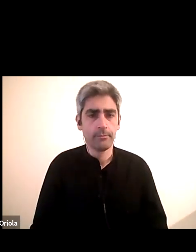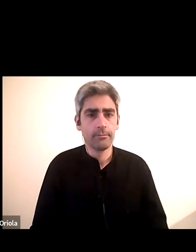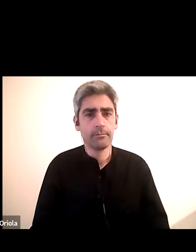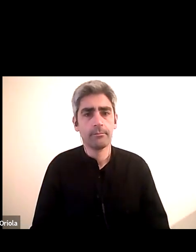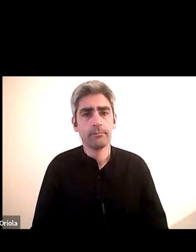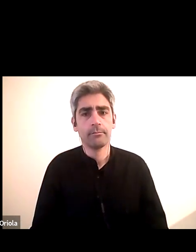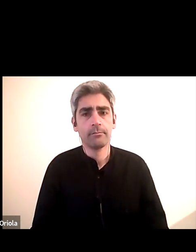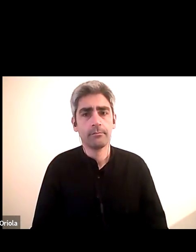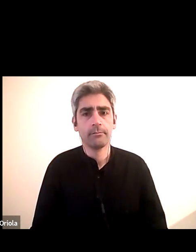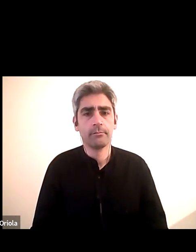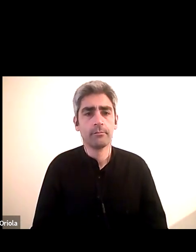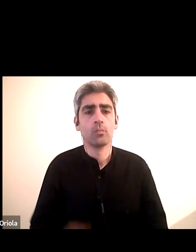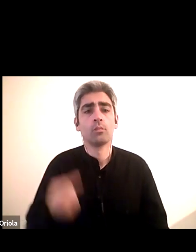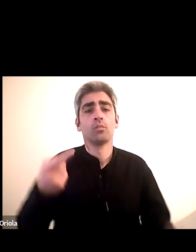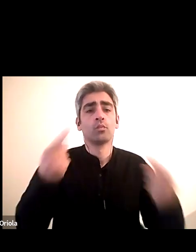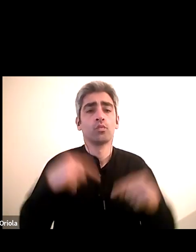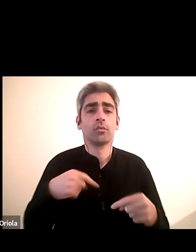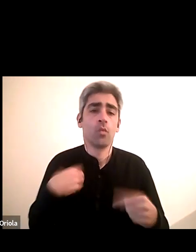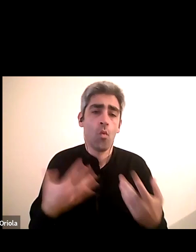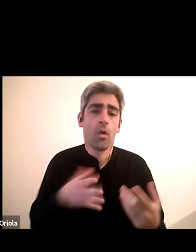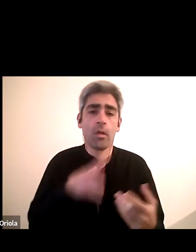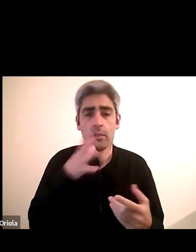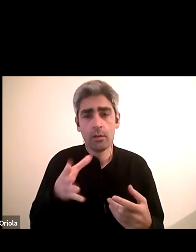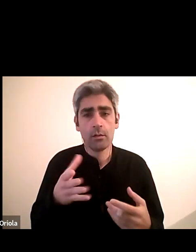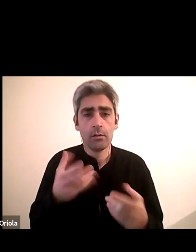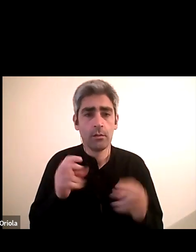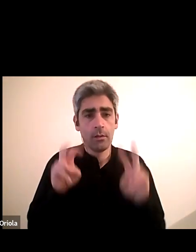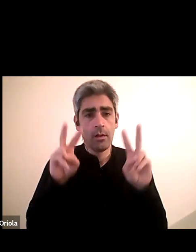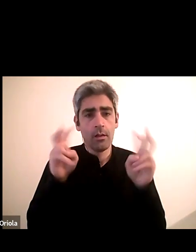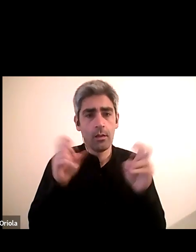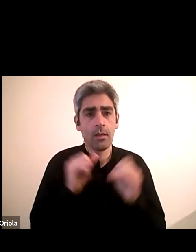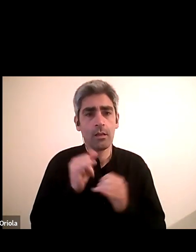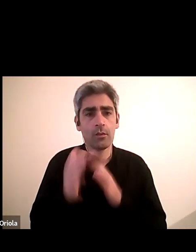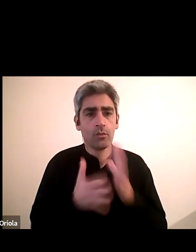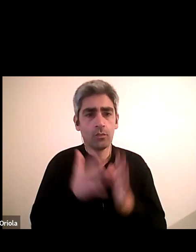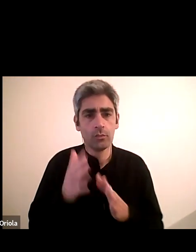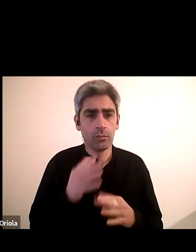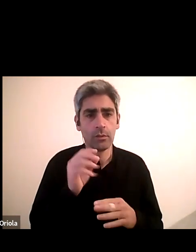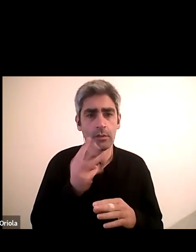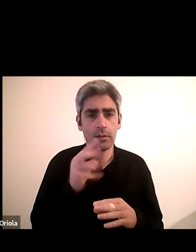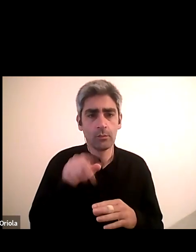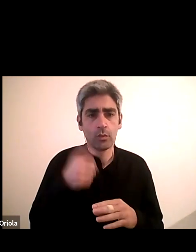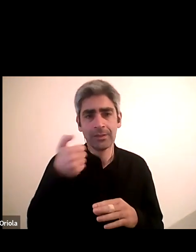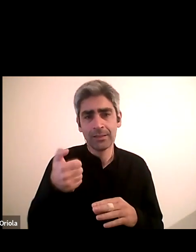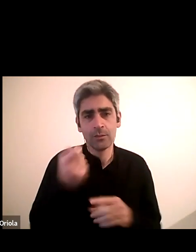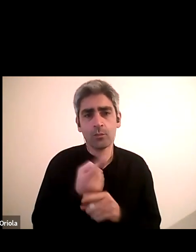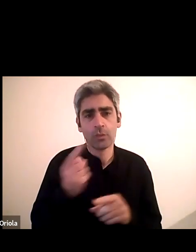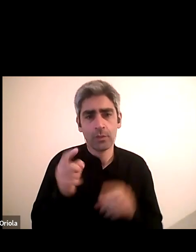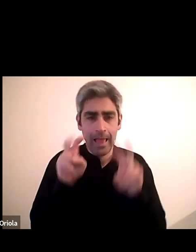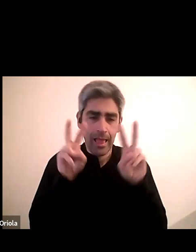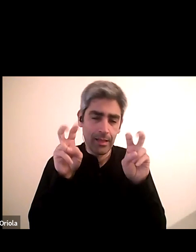que eu designo, por isso está entre aspas como indústria 3.5. Porquê?